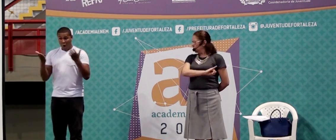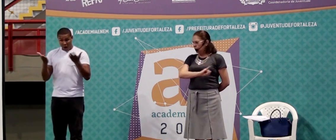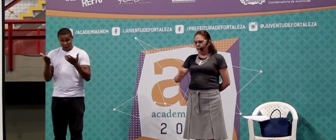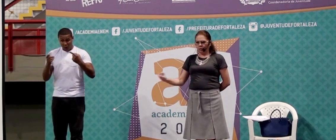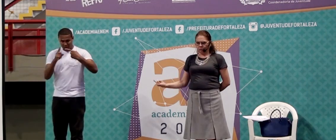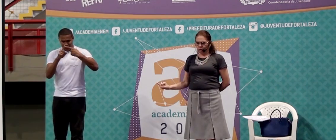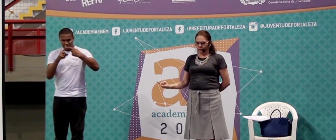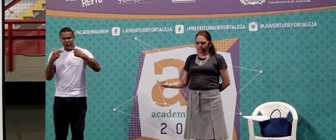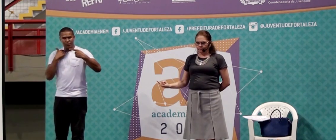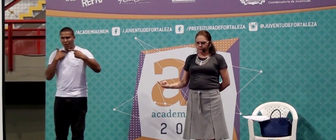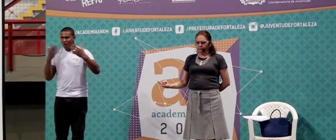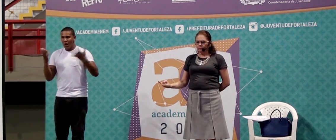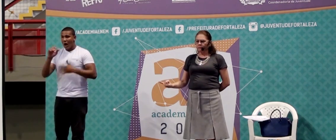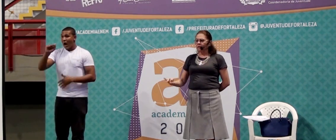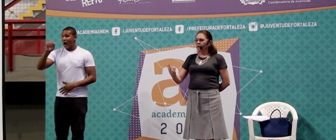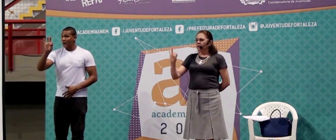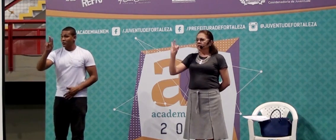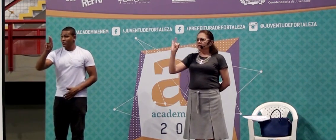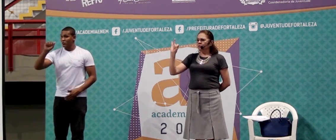atualmente não pode.